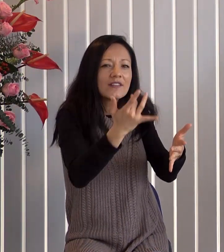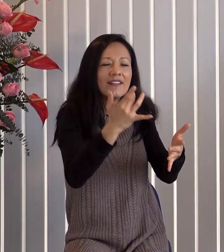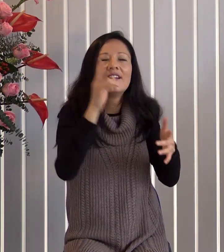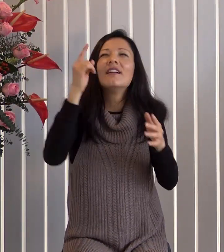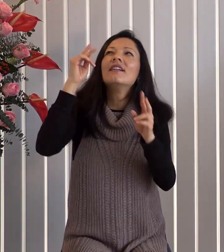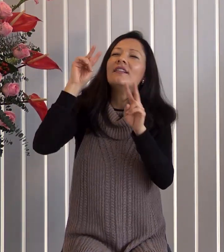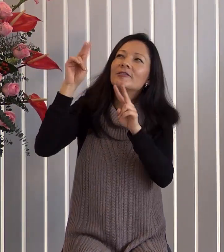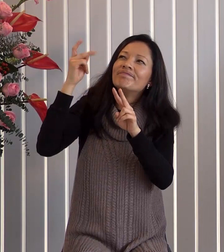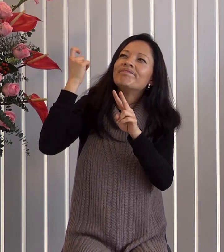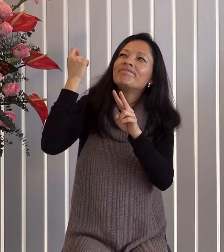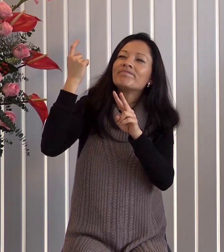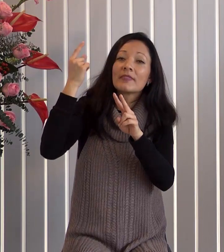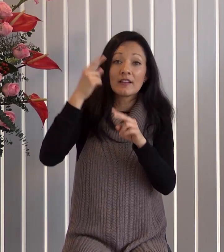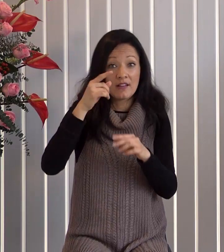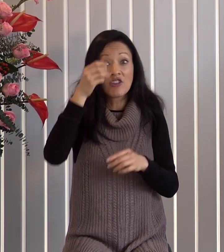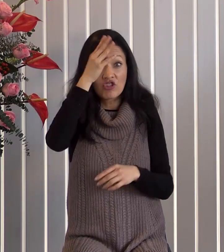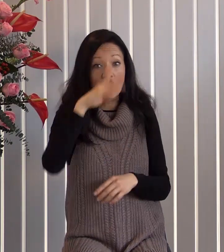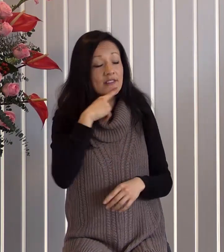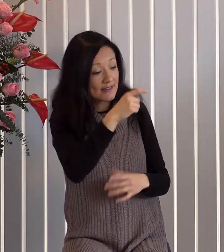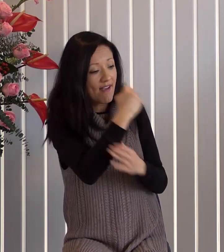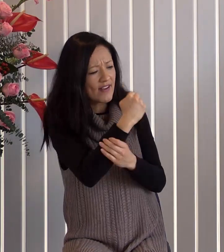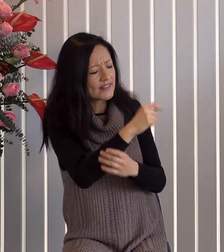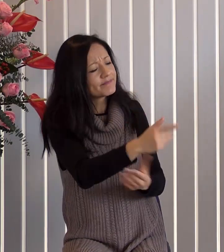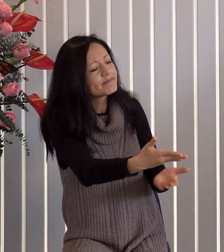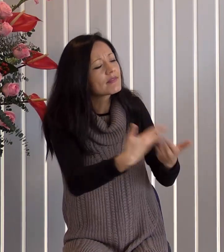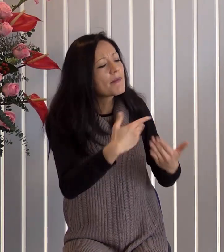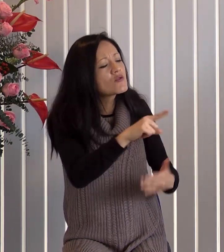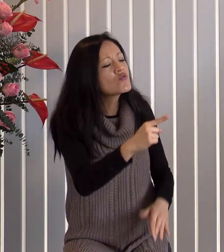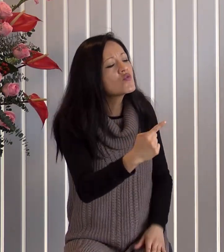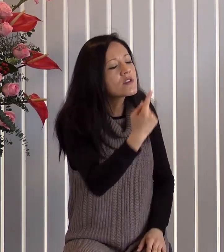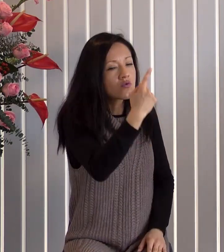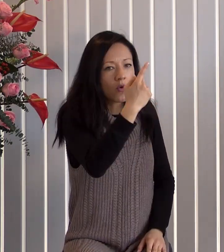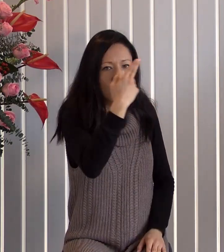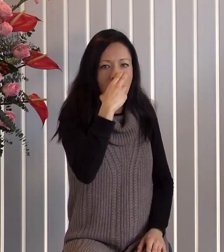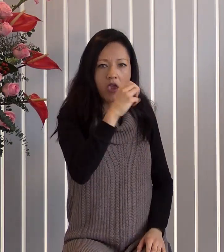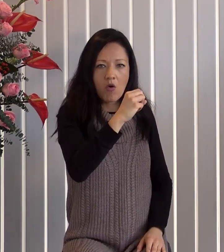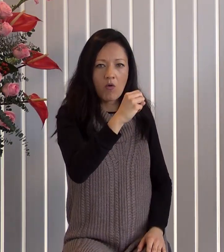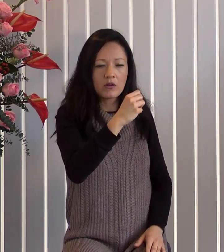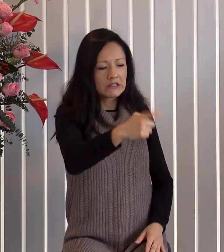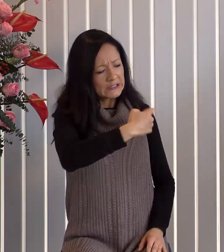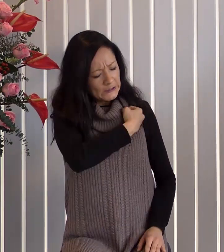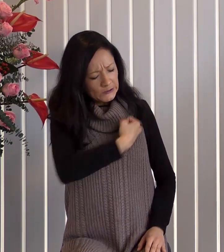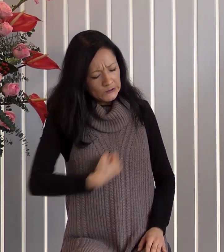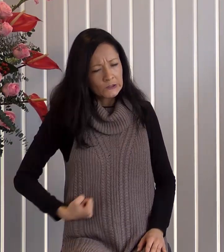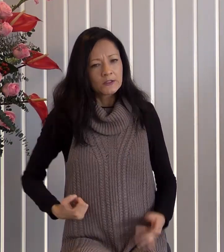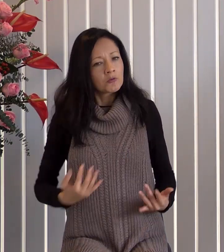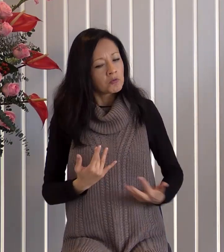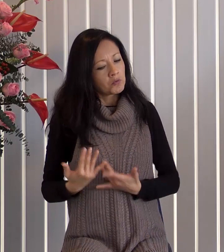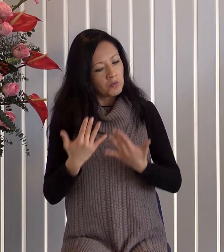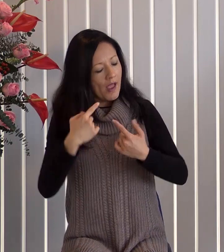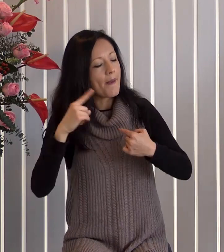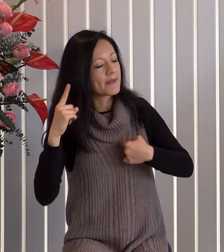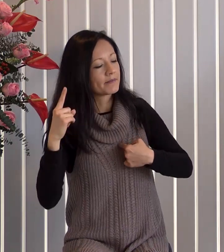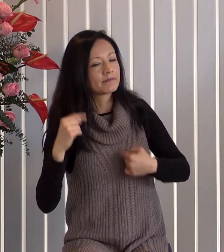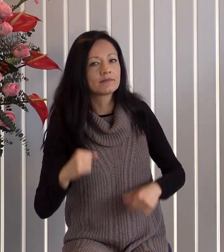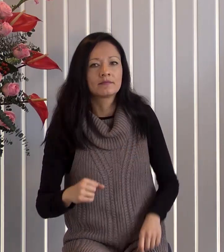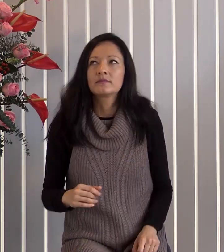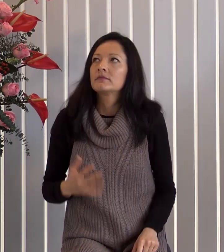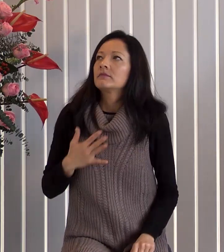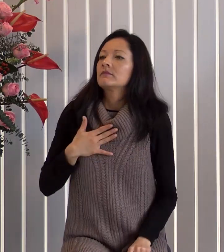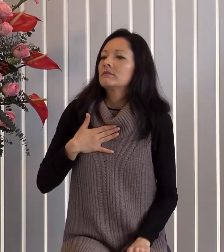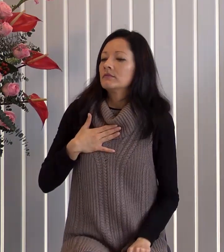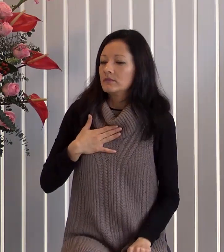a tu hijo, tu único, Isaac, a quien amas, y ve y ofrécelo en holocausto. Y me encanta